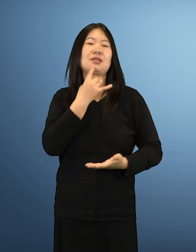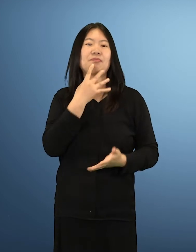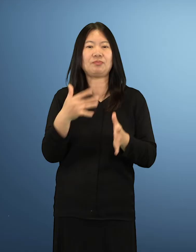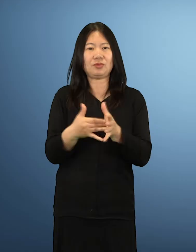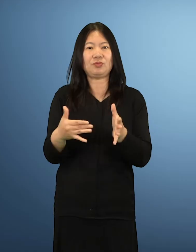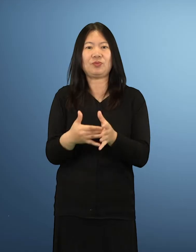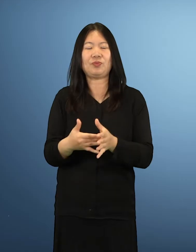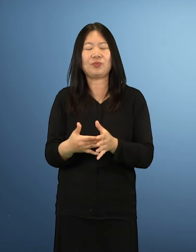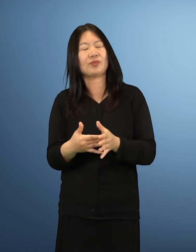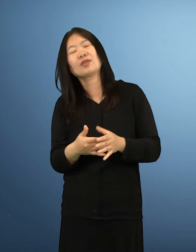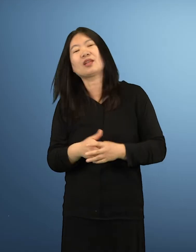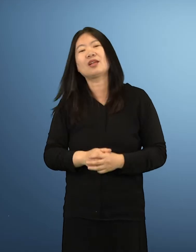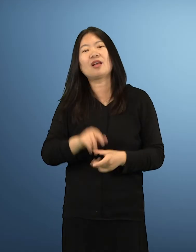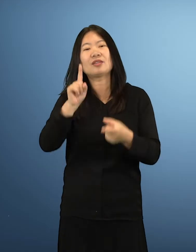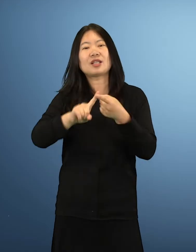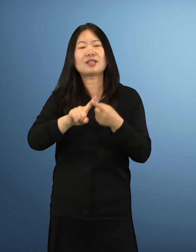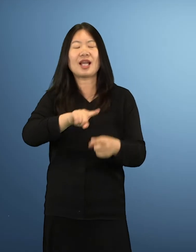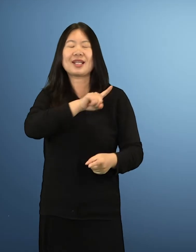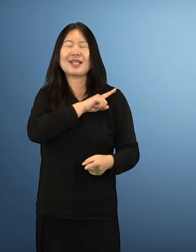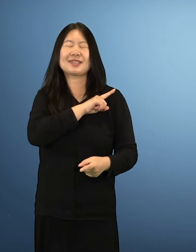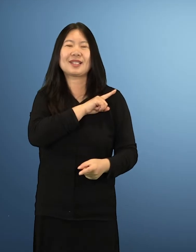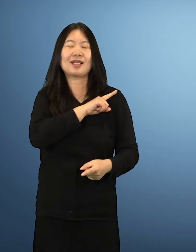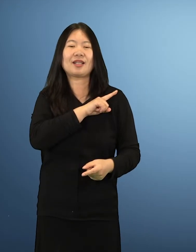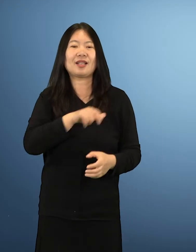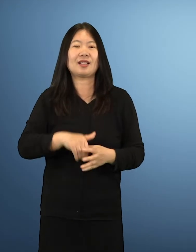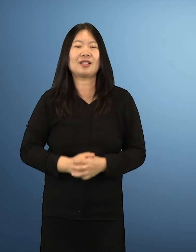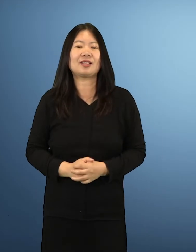거기에 대한 가장 유일한